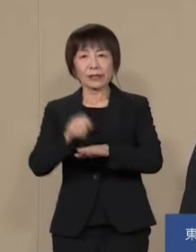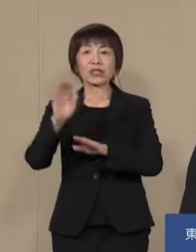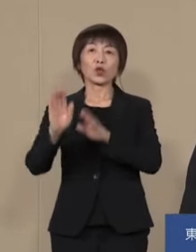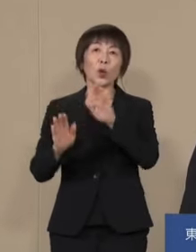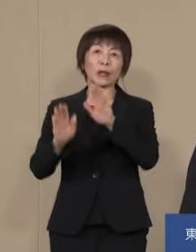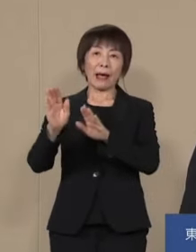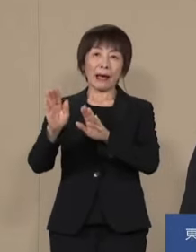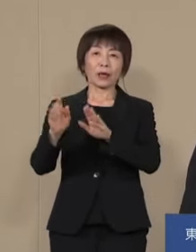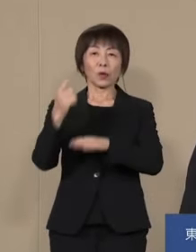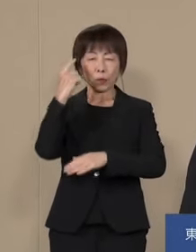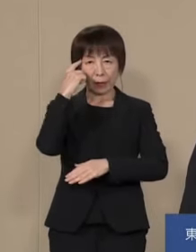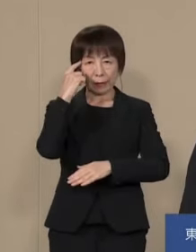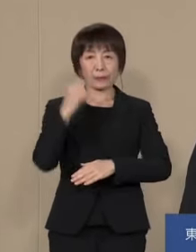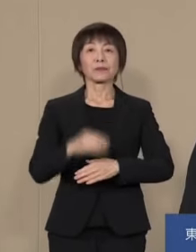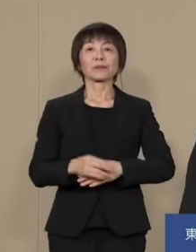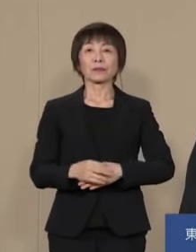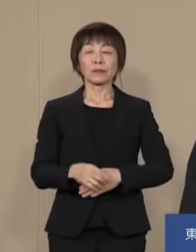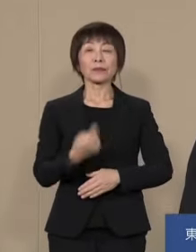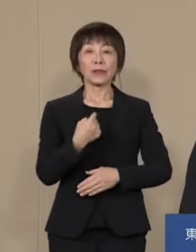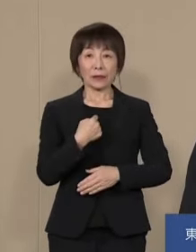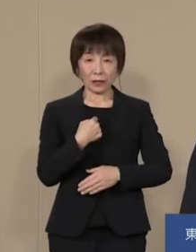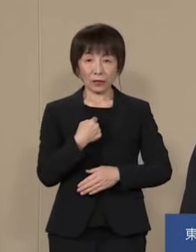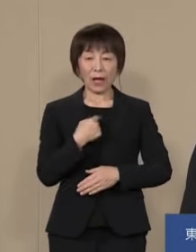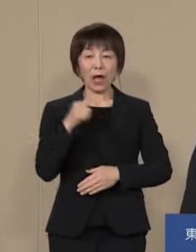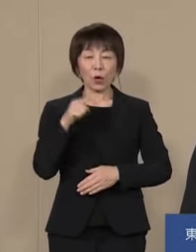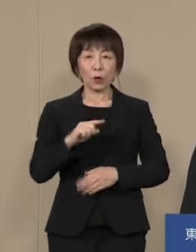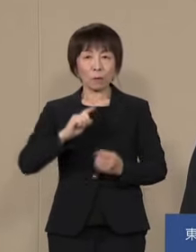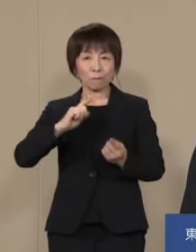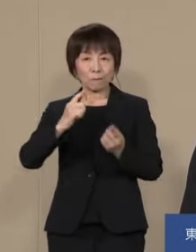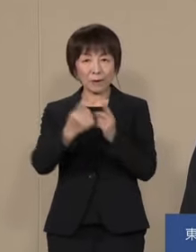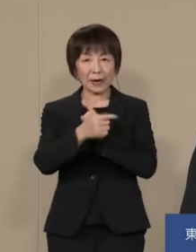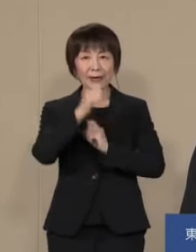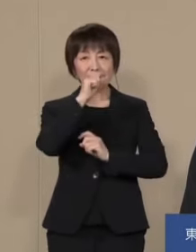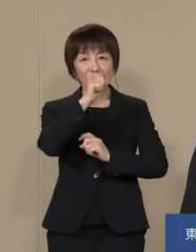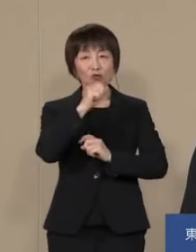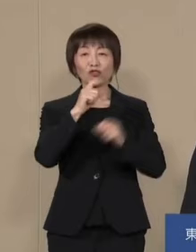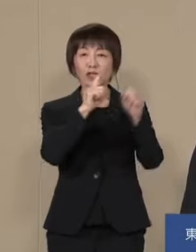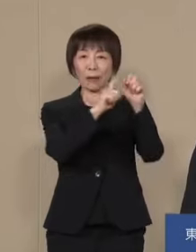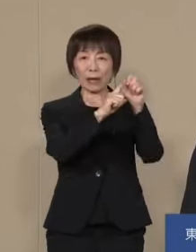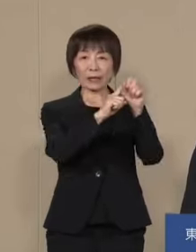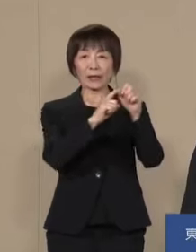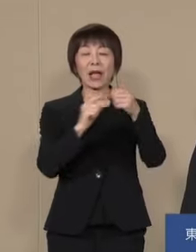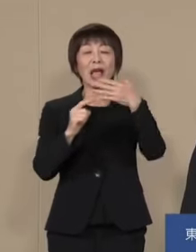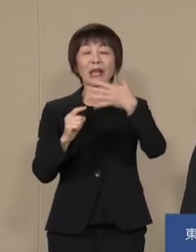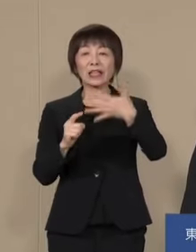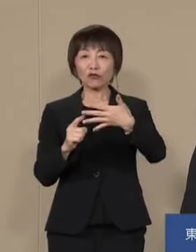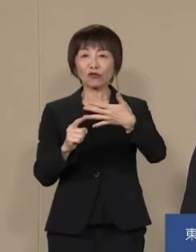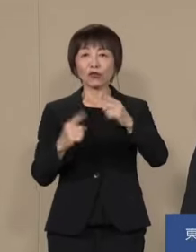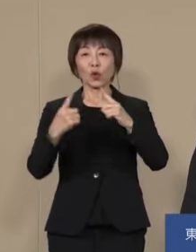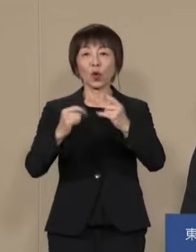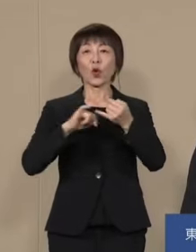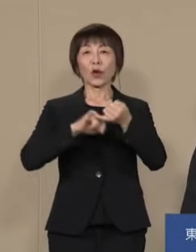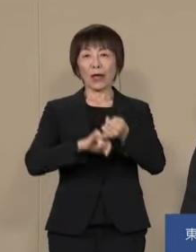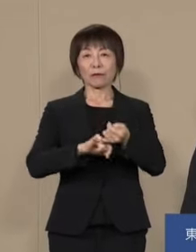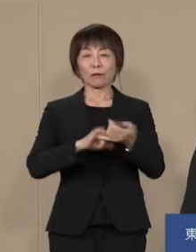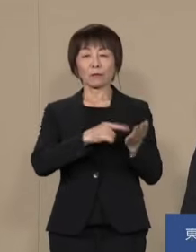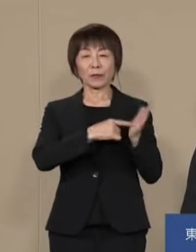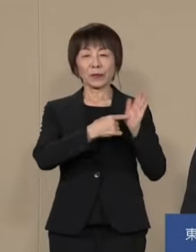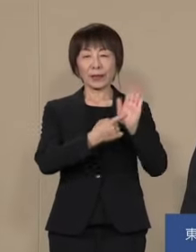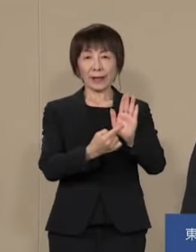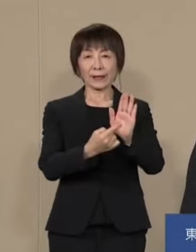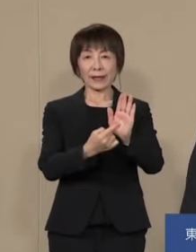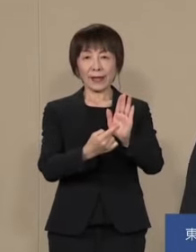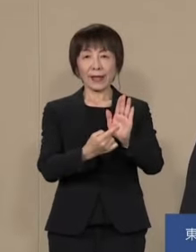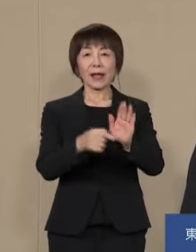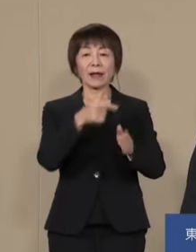ているというのが現実であると思います私はこれを改善するために次の5つの公約を掲げて都事線